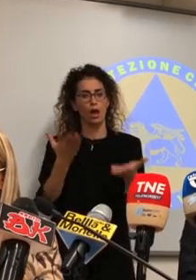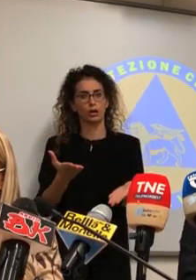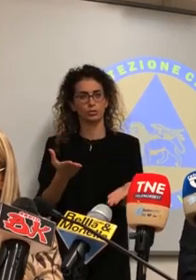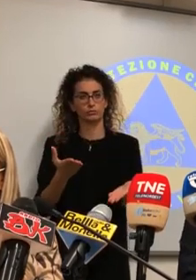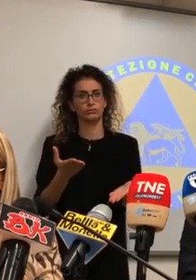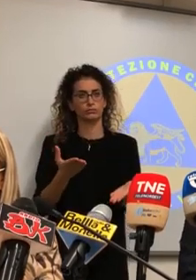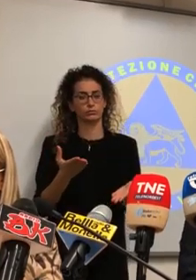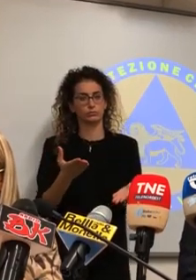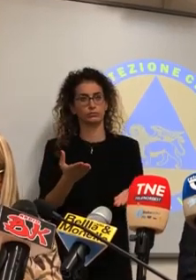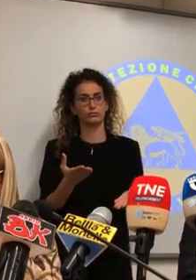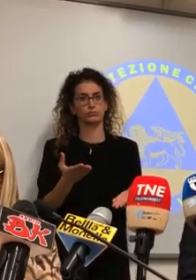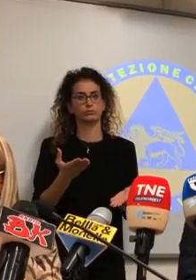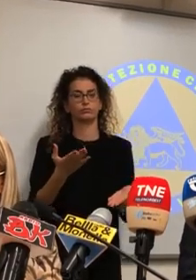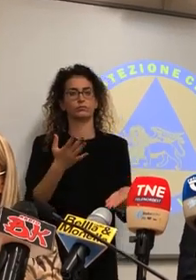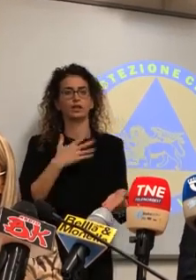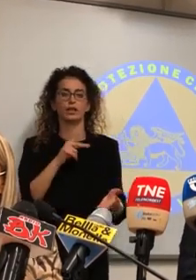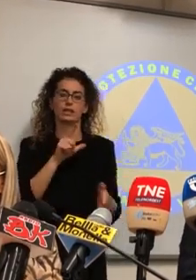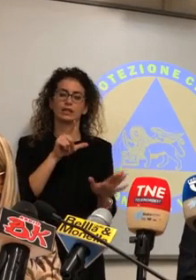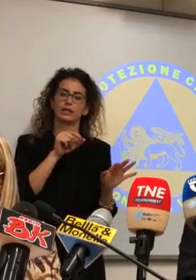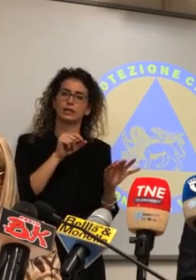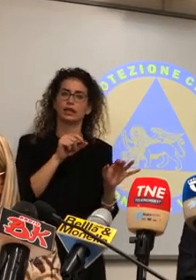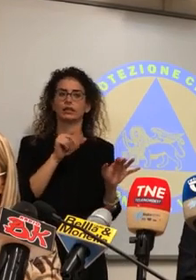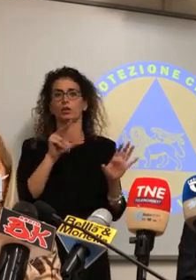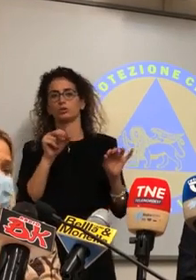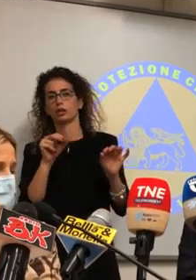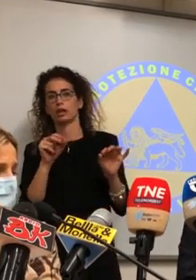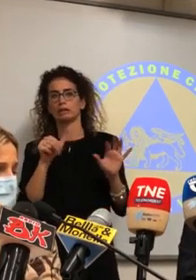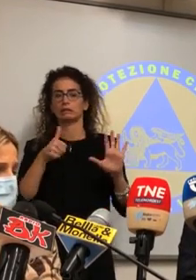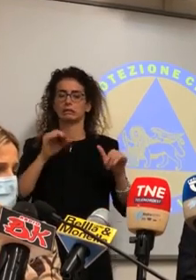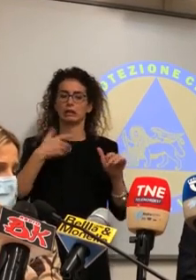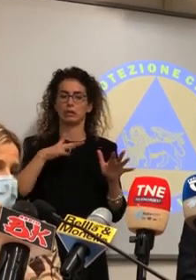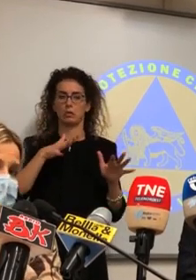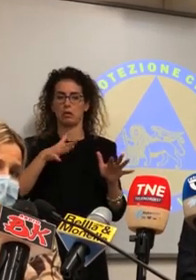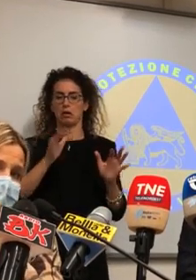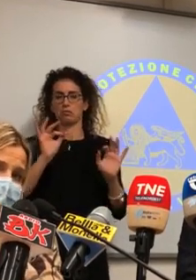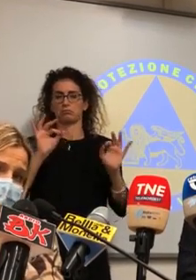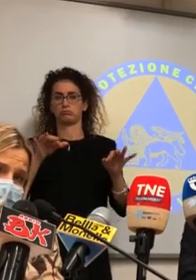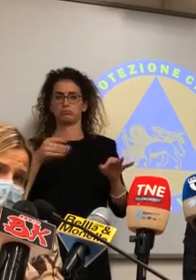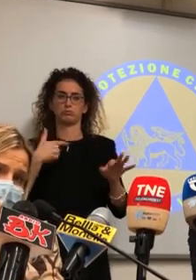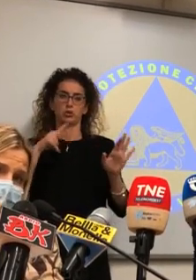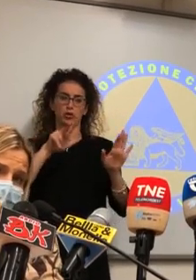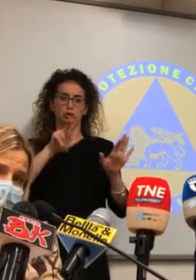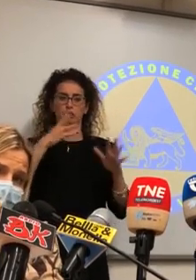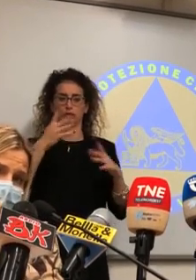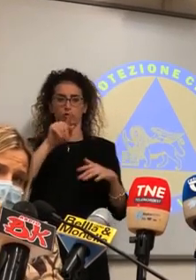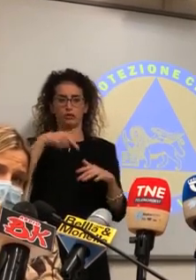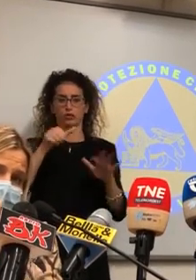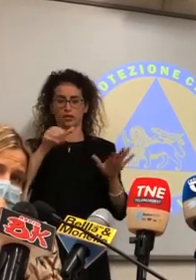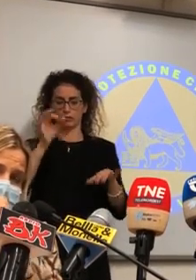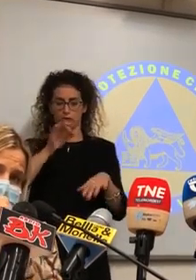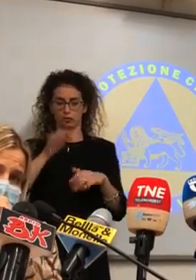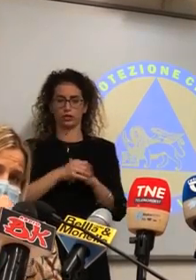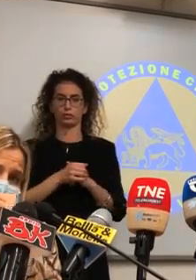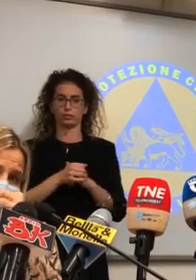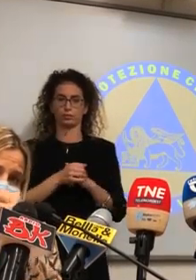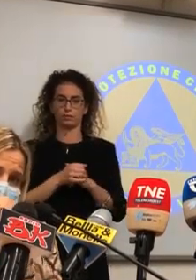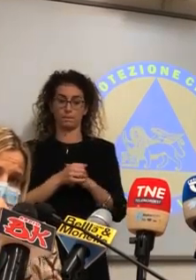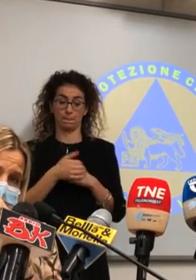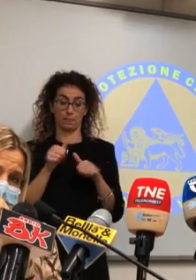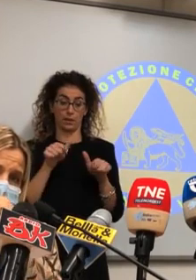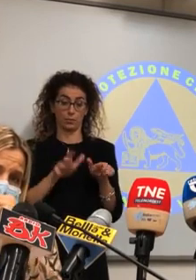gli ottantenni, settantenni, anche i sessantenni, insomma quasi ci siamo, perché arriviamo all'89,6%.